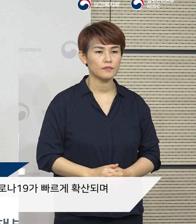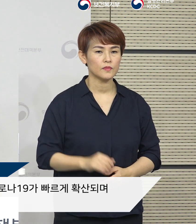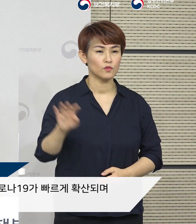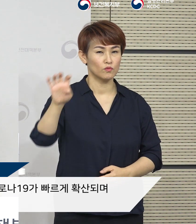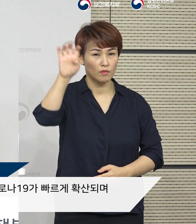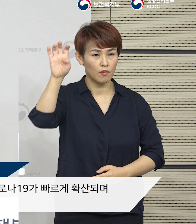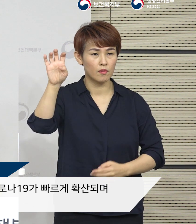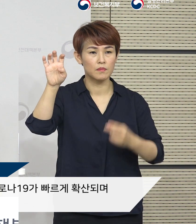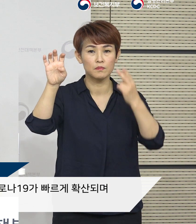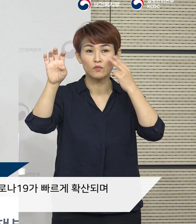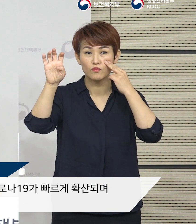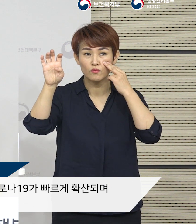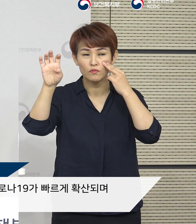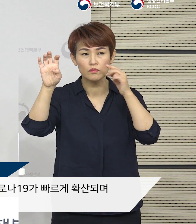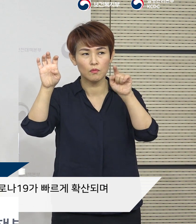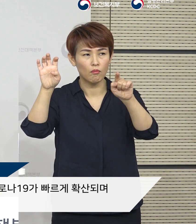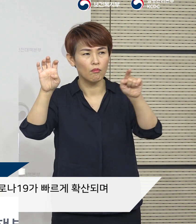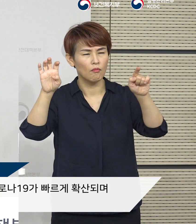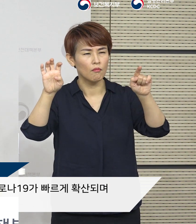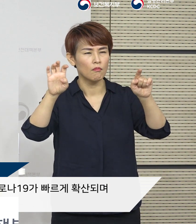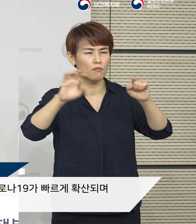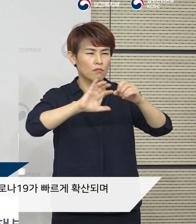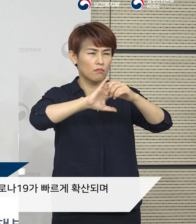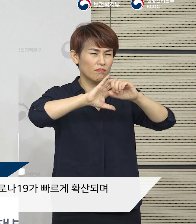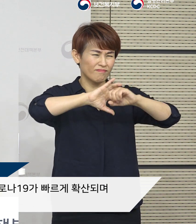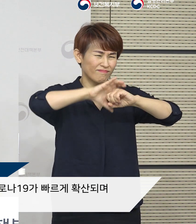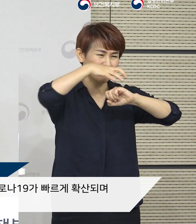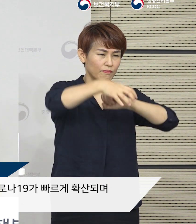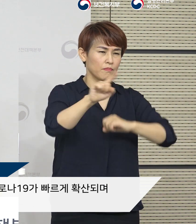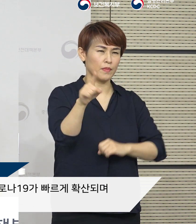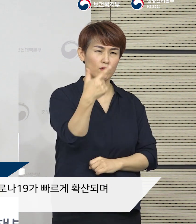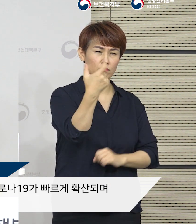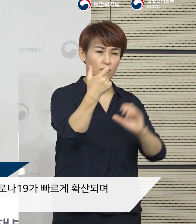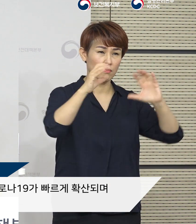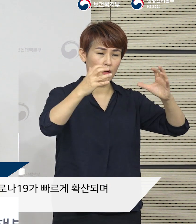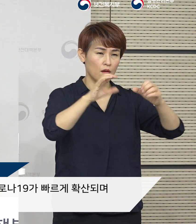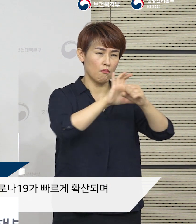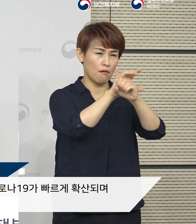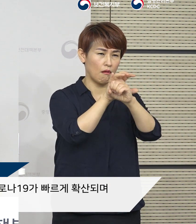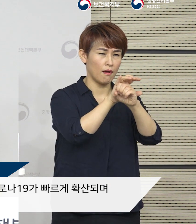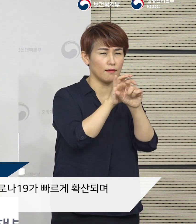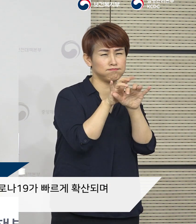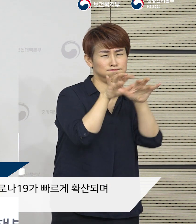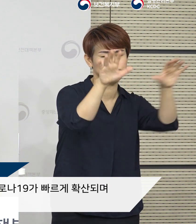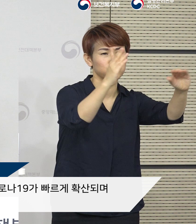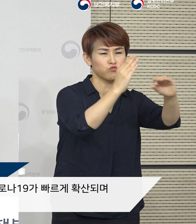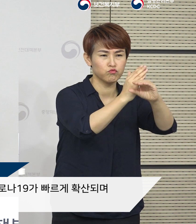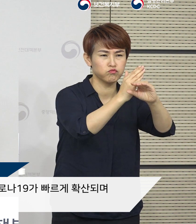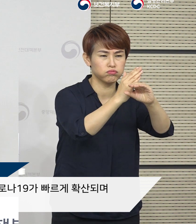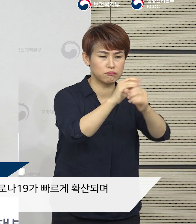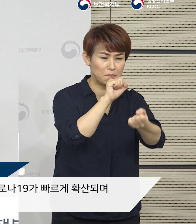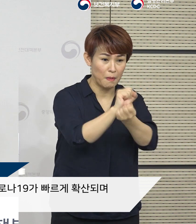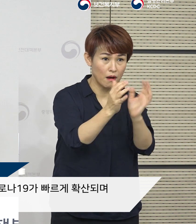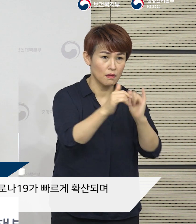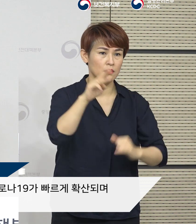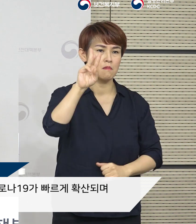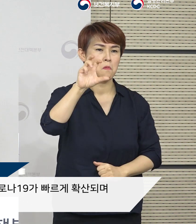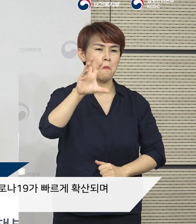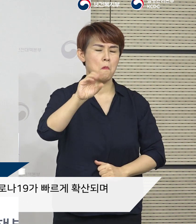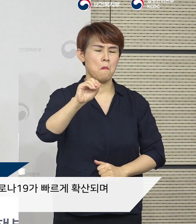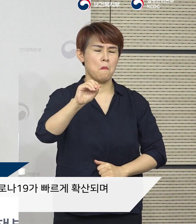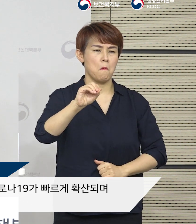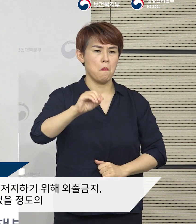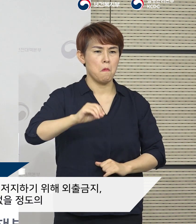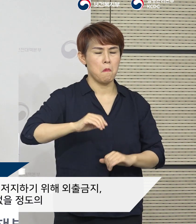유럽과 미국을 비롯한 해외 190여 개국에서 코로나19가 빠르게 확산되며 확진 환자가 35만 명을